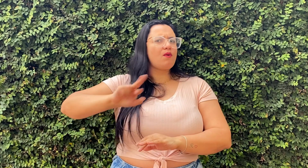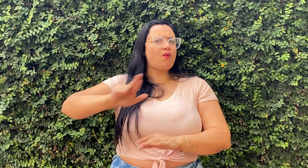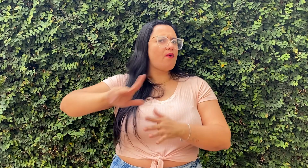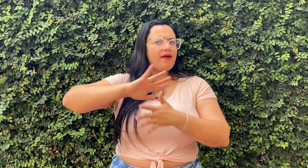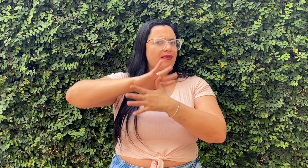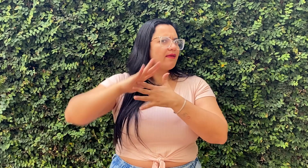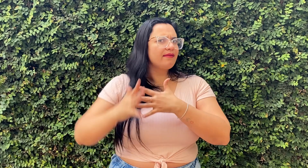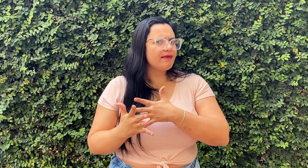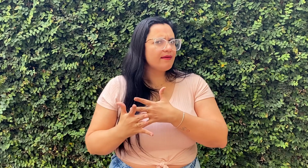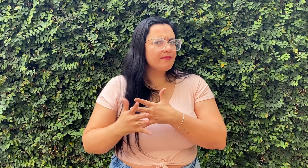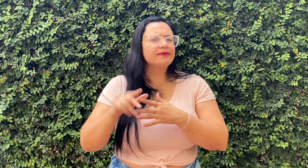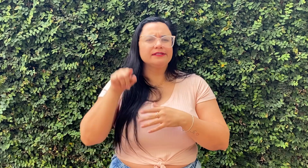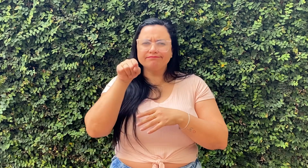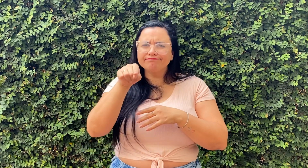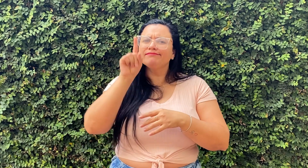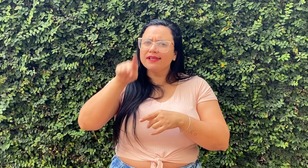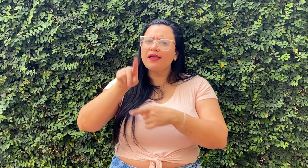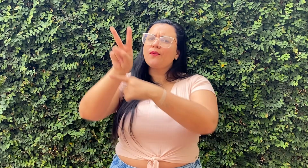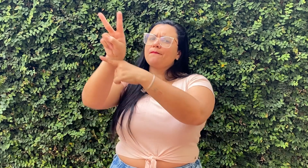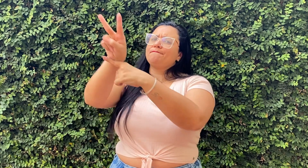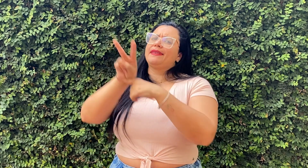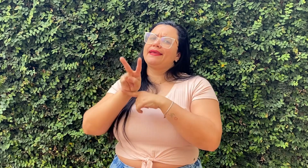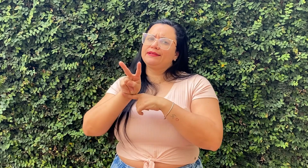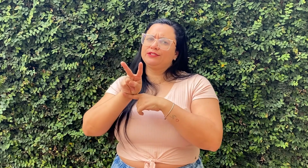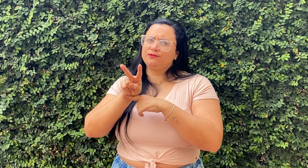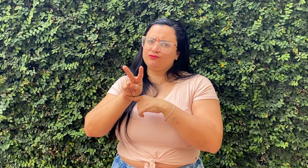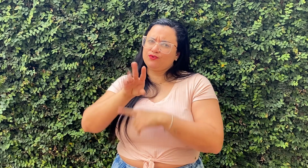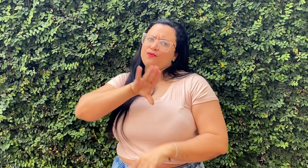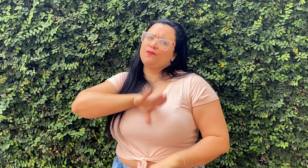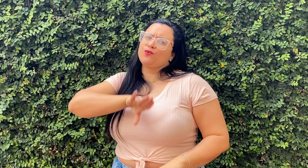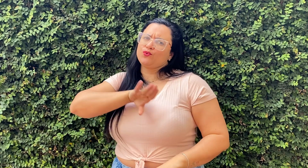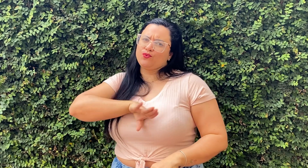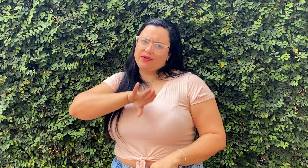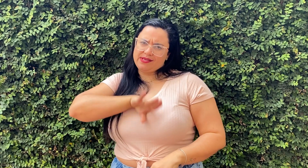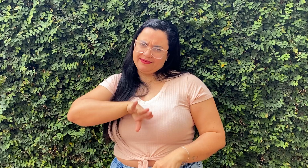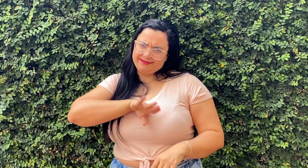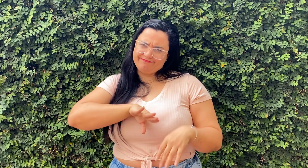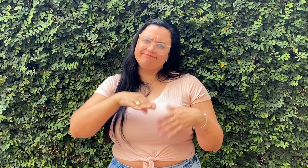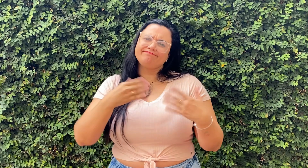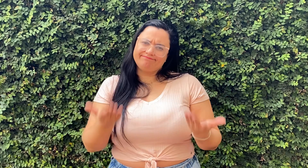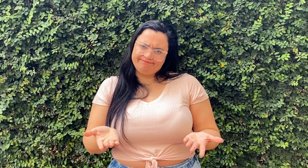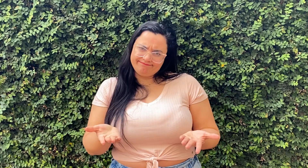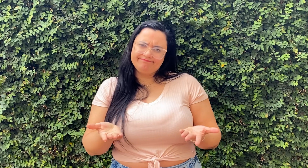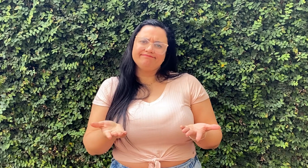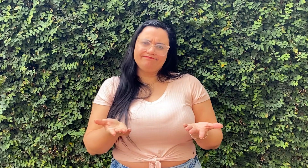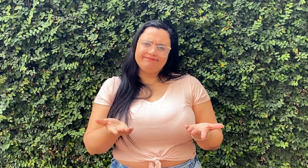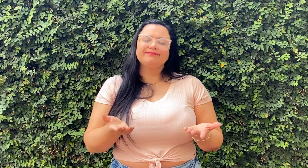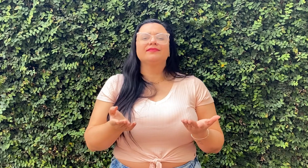é Libras. Ele é um empréstimo linguístico da língua portuguesa.